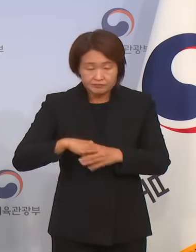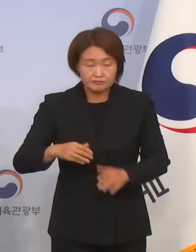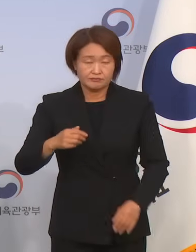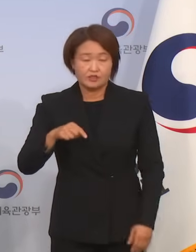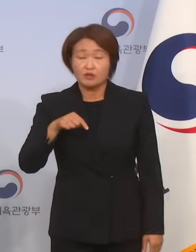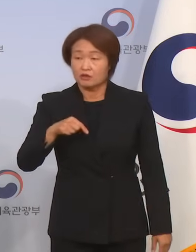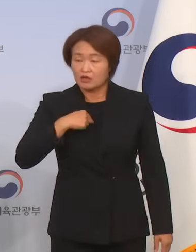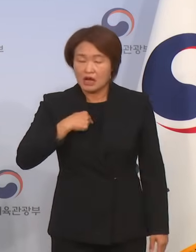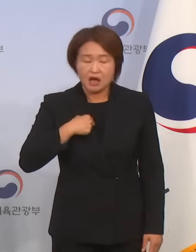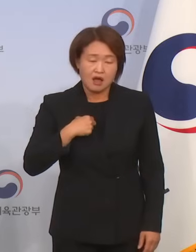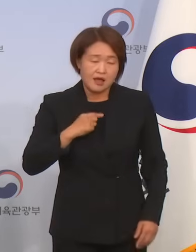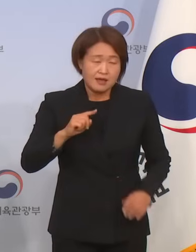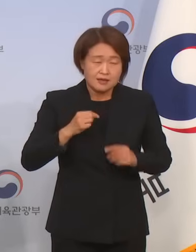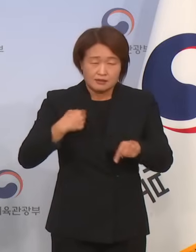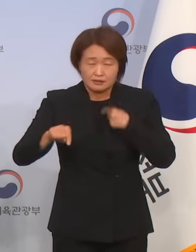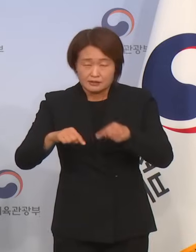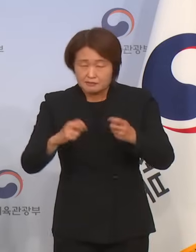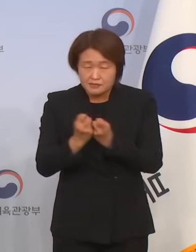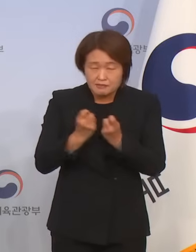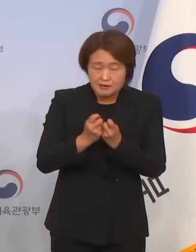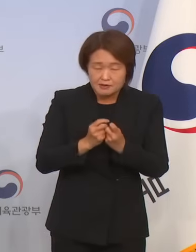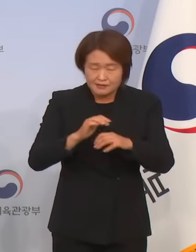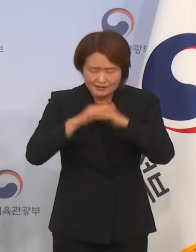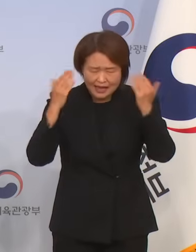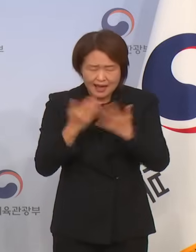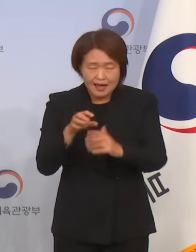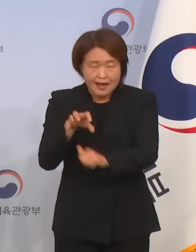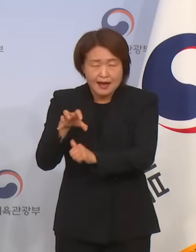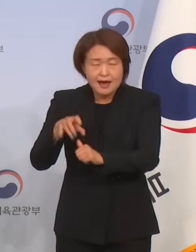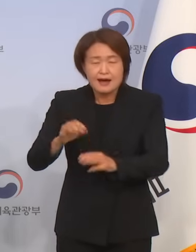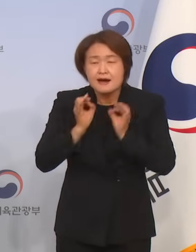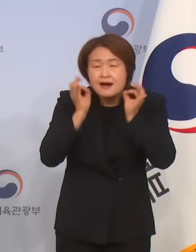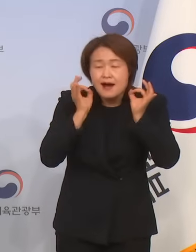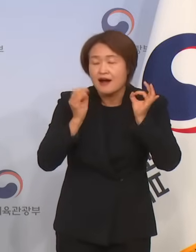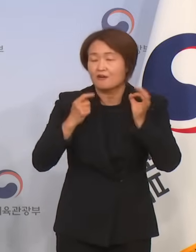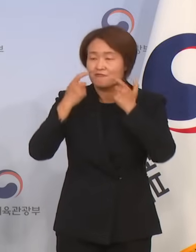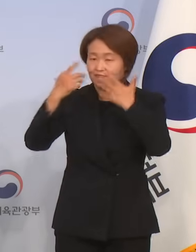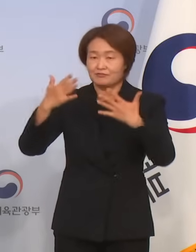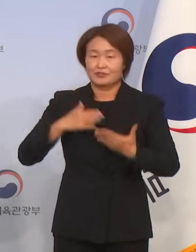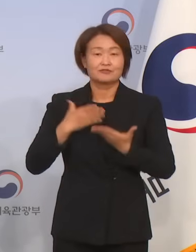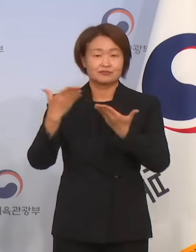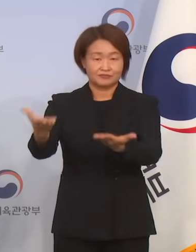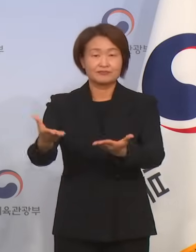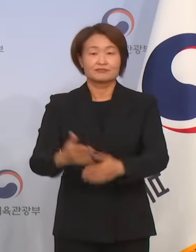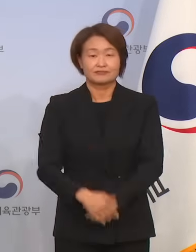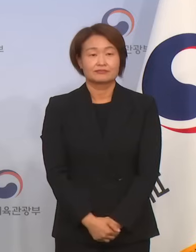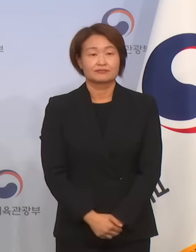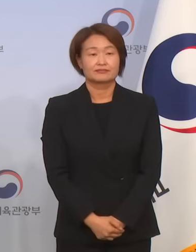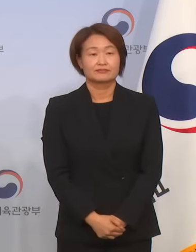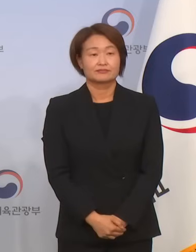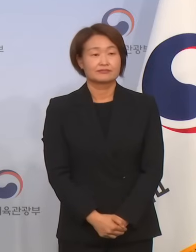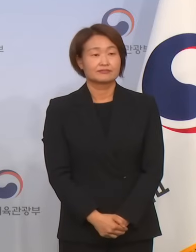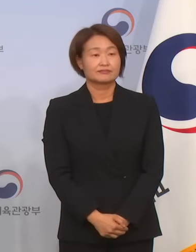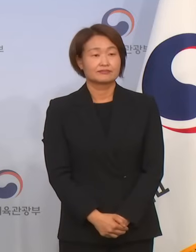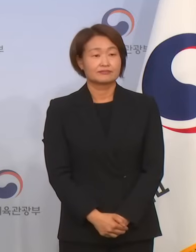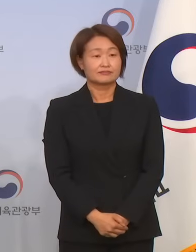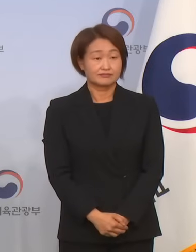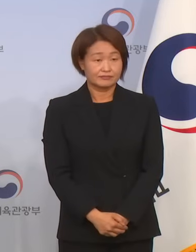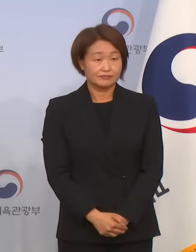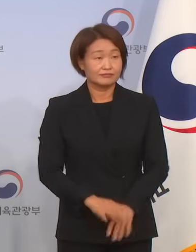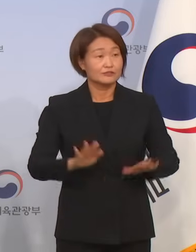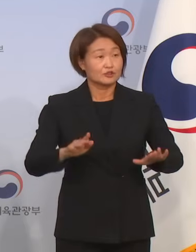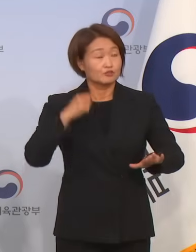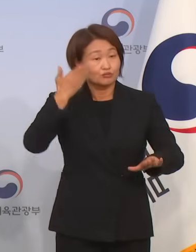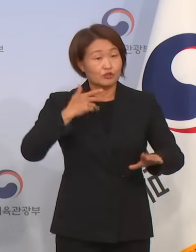저희들이 활용할 수 있는 모든 정책 수단을 다 활용할 것이다라는 점은 분명히 말씀드릴 수 있겠습니다. 네, 또 추가